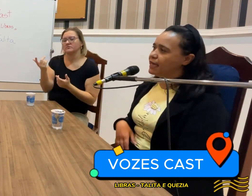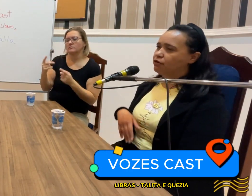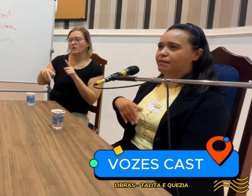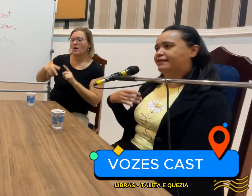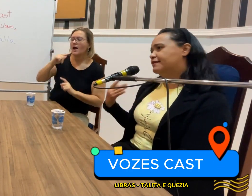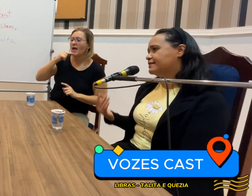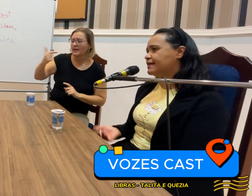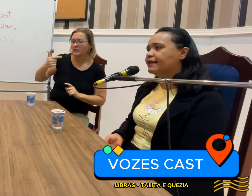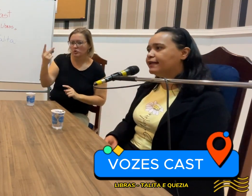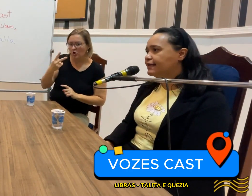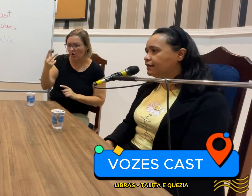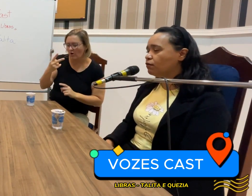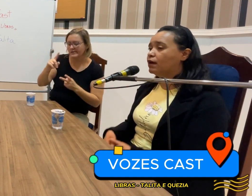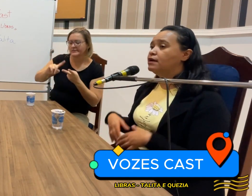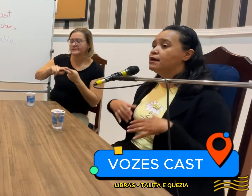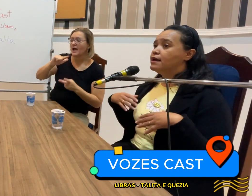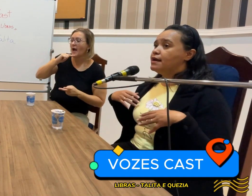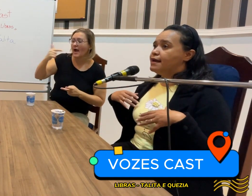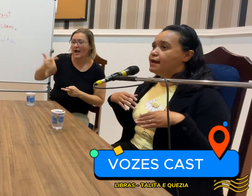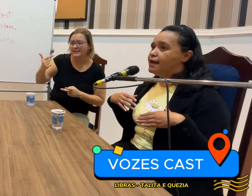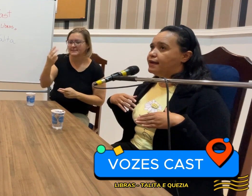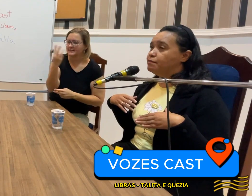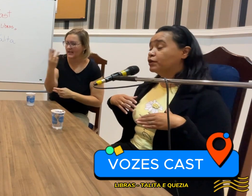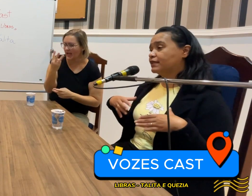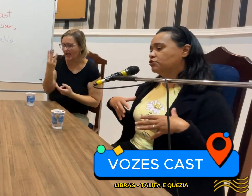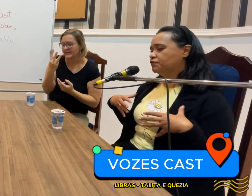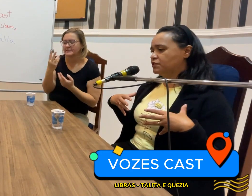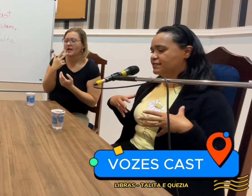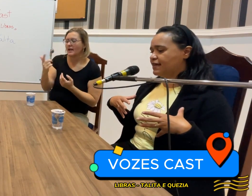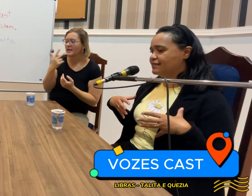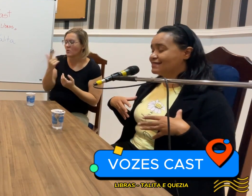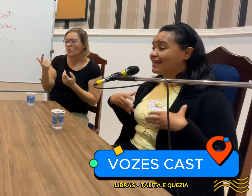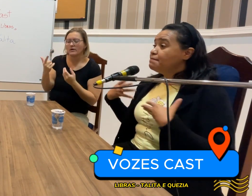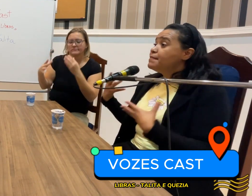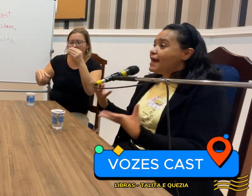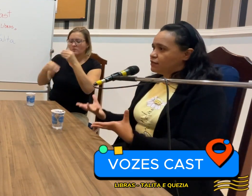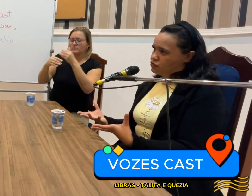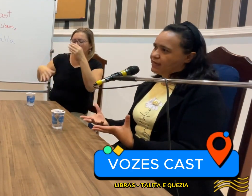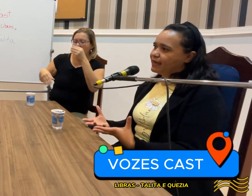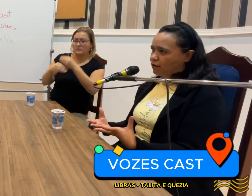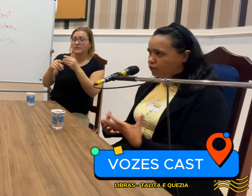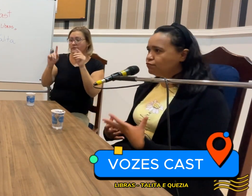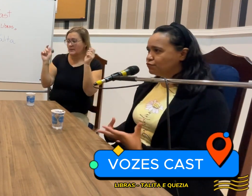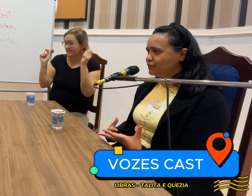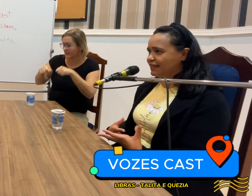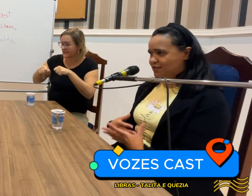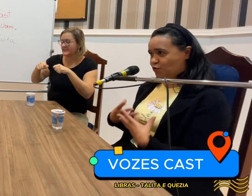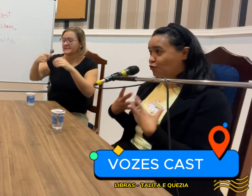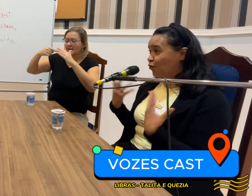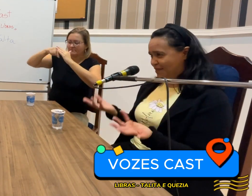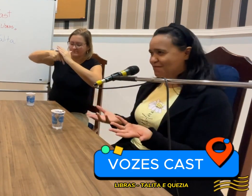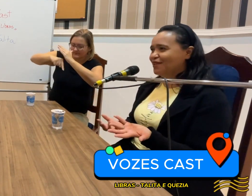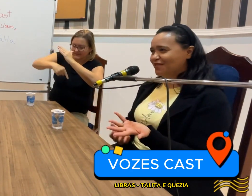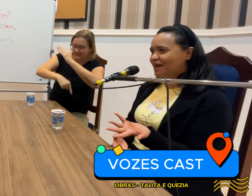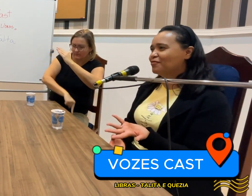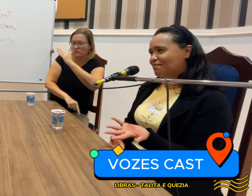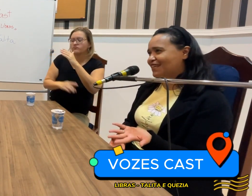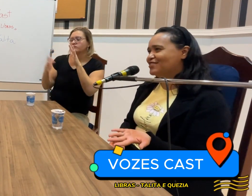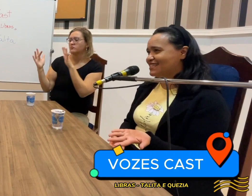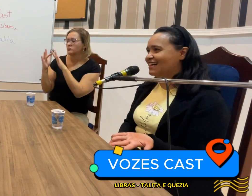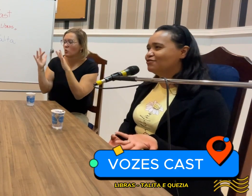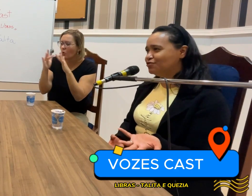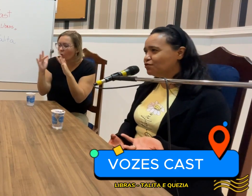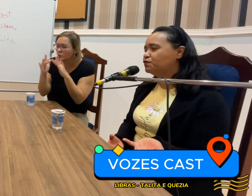segunda língua, uma terceira língua. É importante você estar imerso naquela cultura, isso Sim. Conta muito, né, para